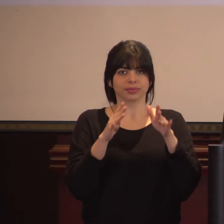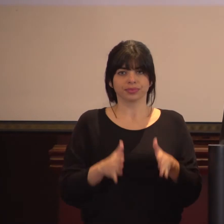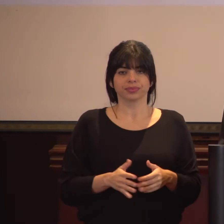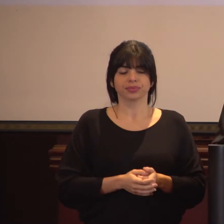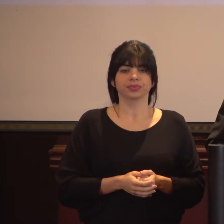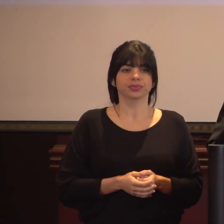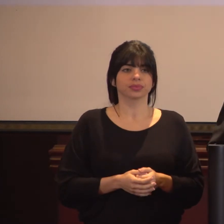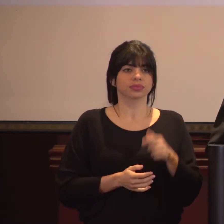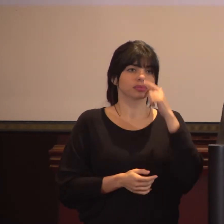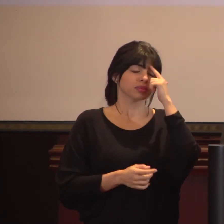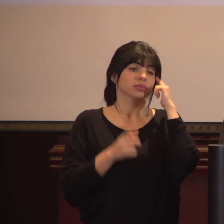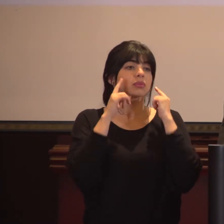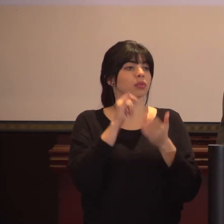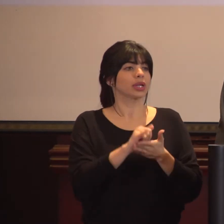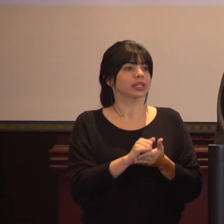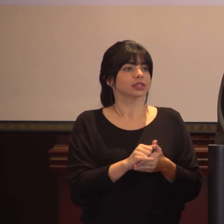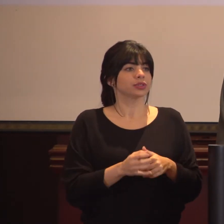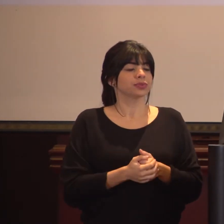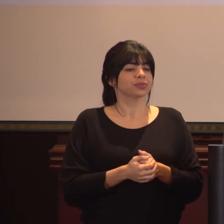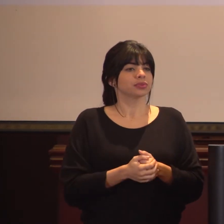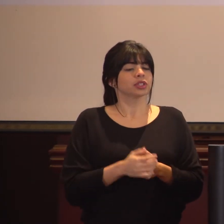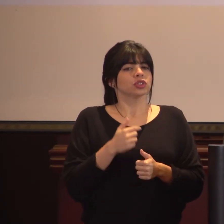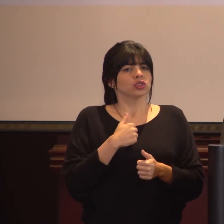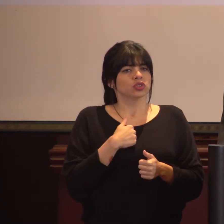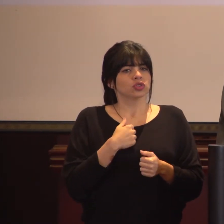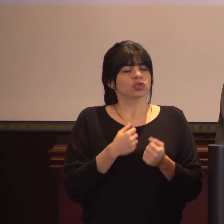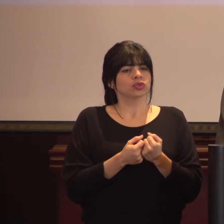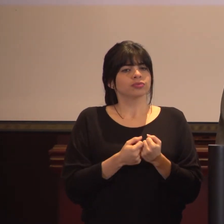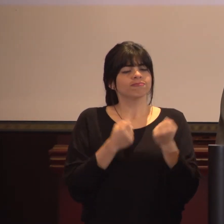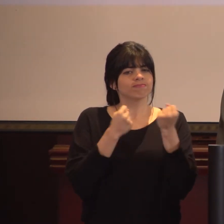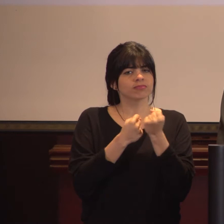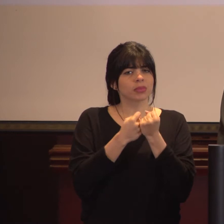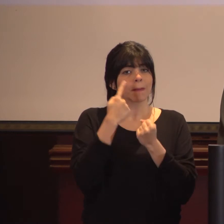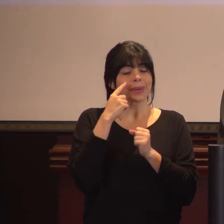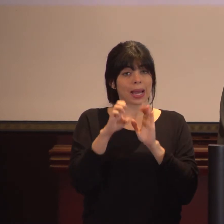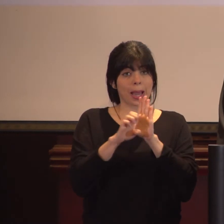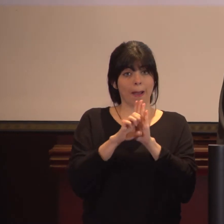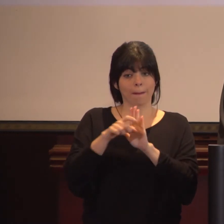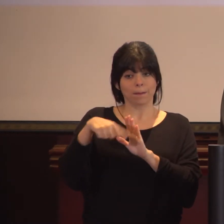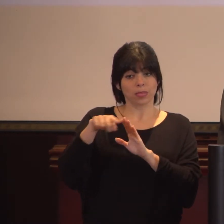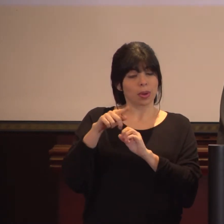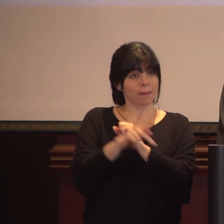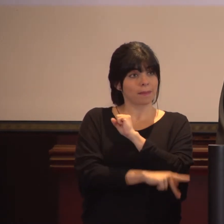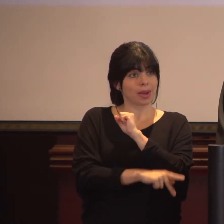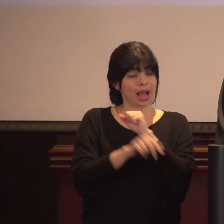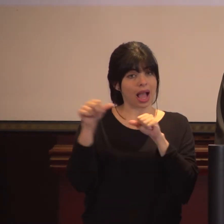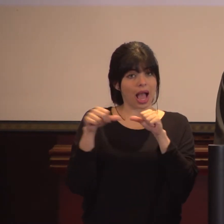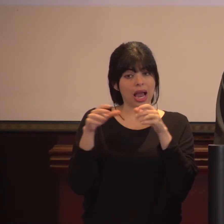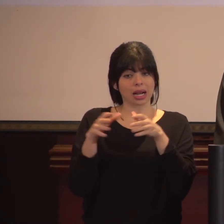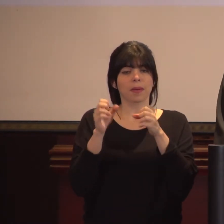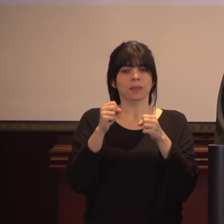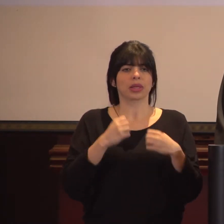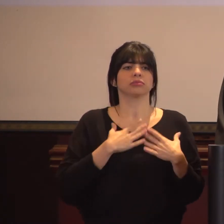desplazados por por lo tanto por lo tanto hago votos para que el ejemplo de esta región Inspire a